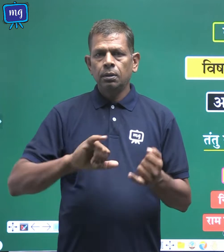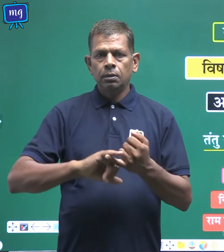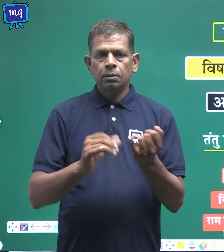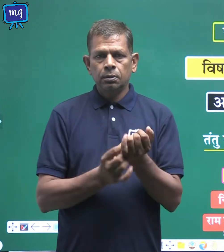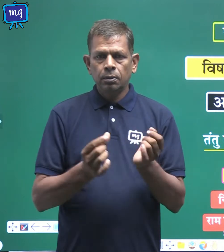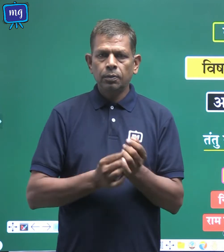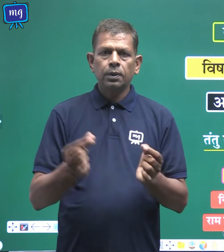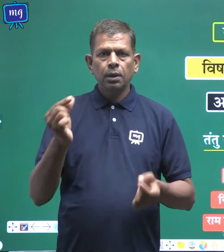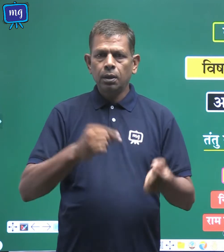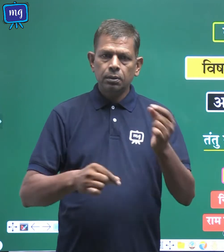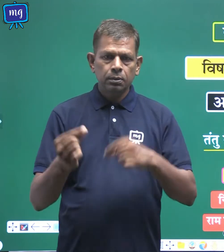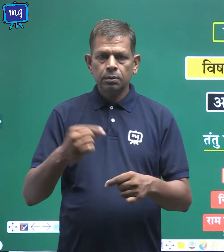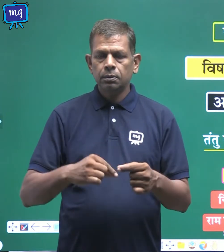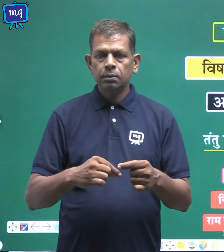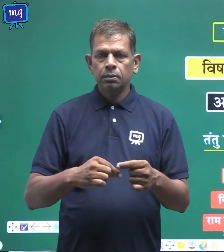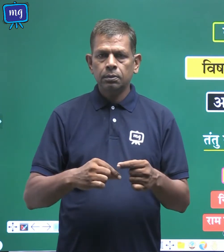विज्ञान